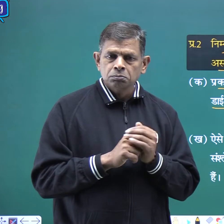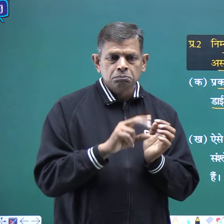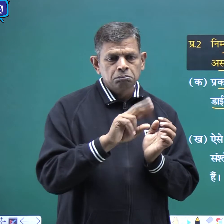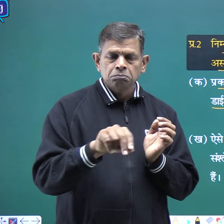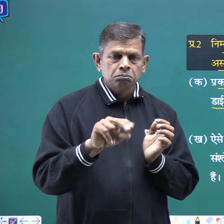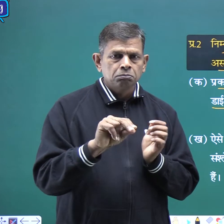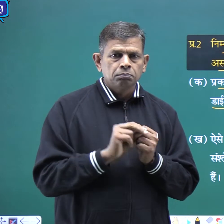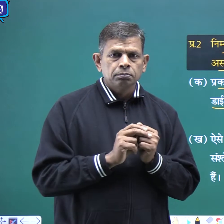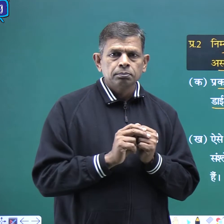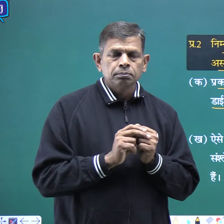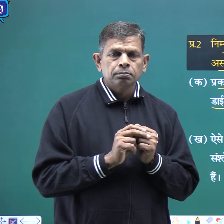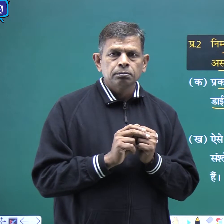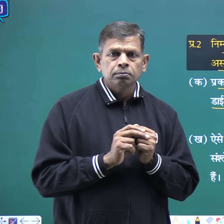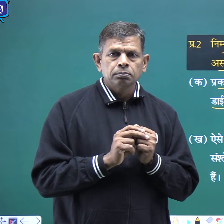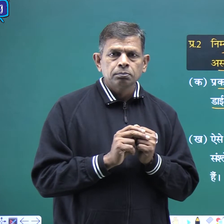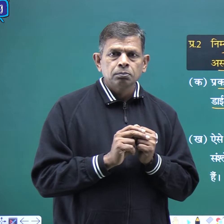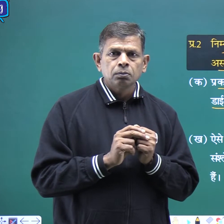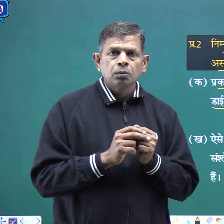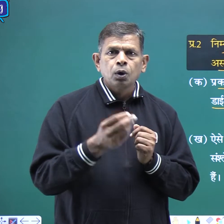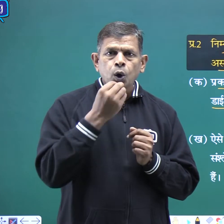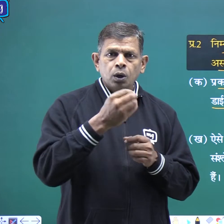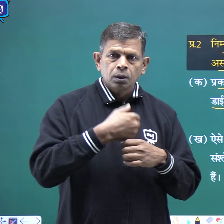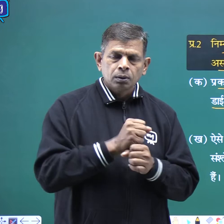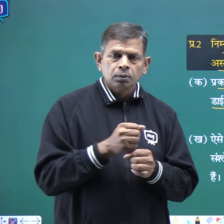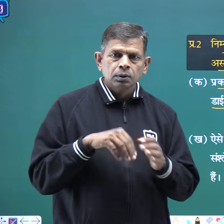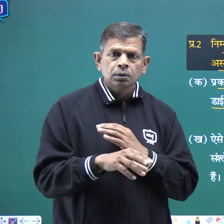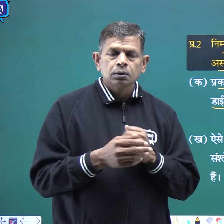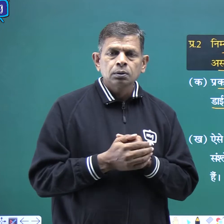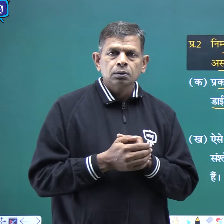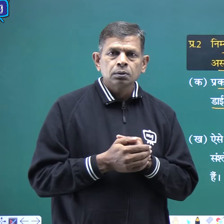नहीं। प्रकाश संश्लेषण में